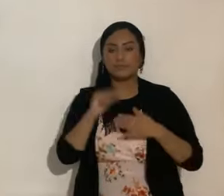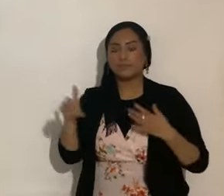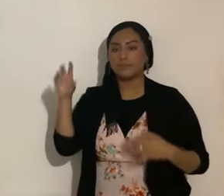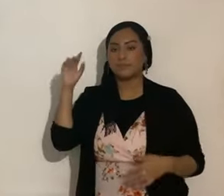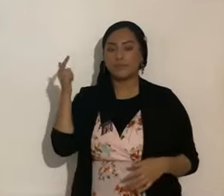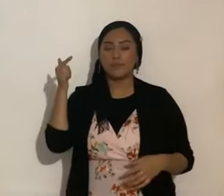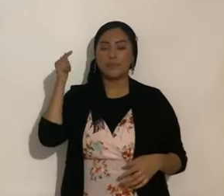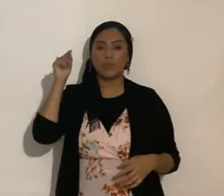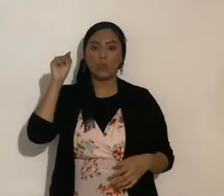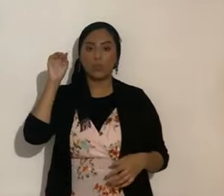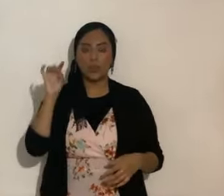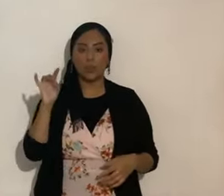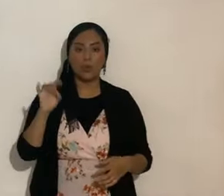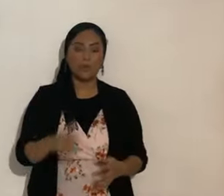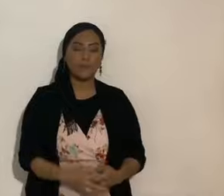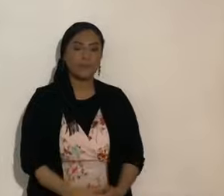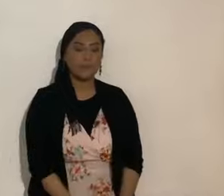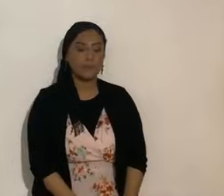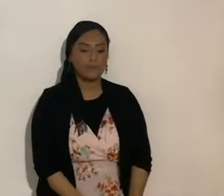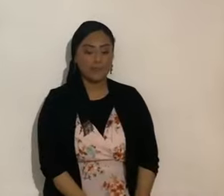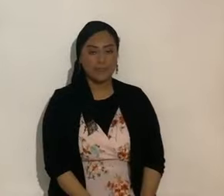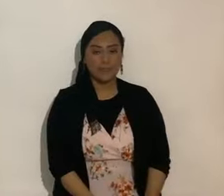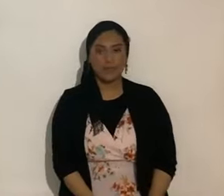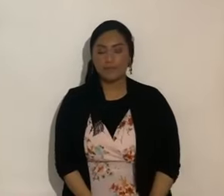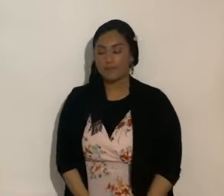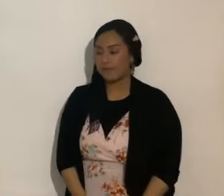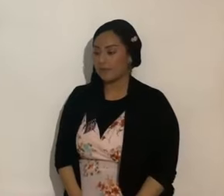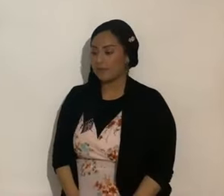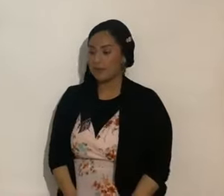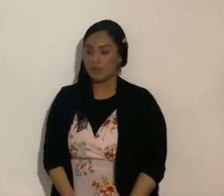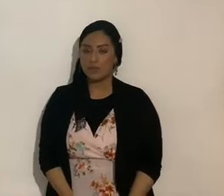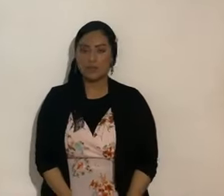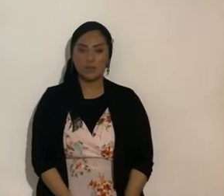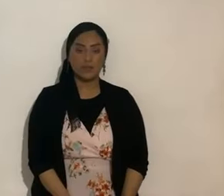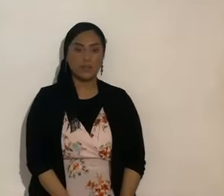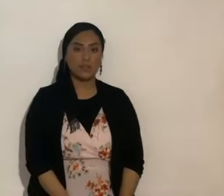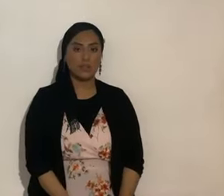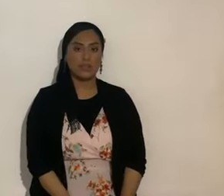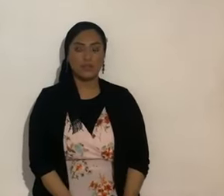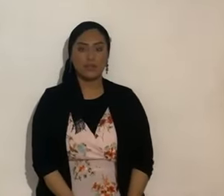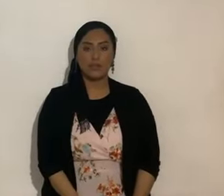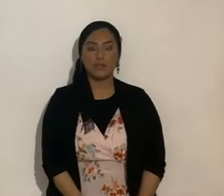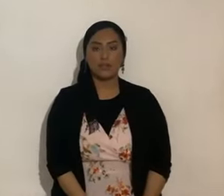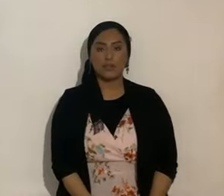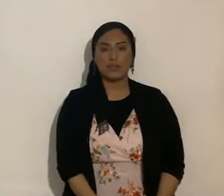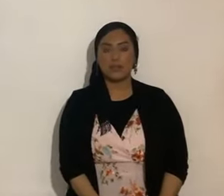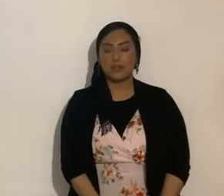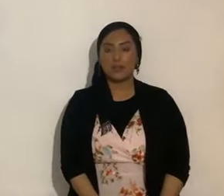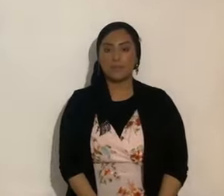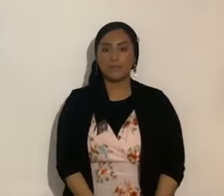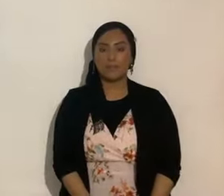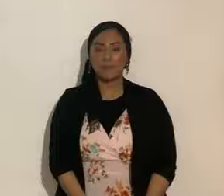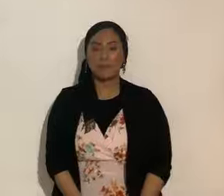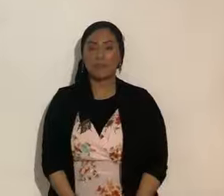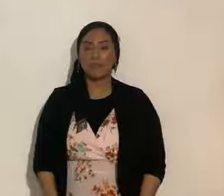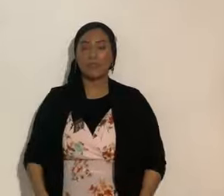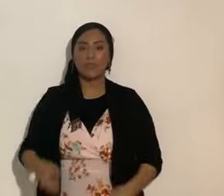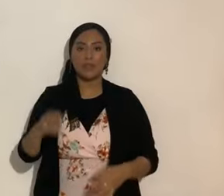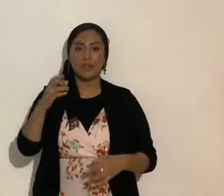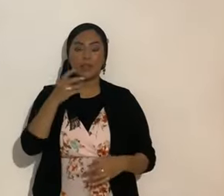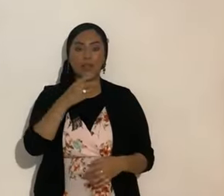28. A ver, Mateo 19, 28. Sí, ya lo tienen, Mateo 19, verso 28 al